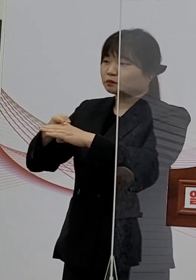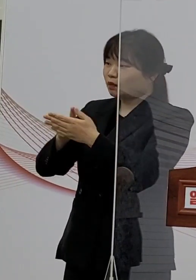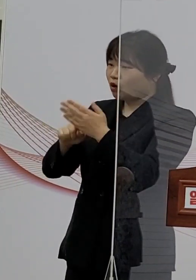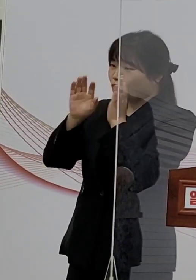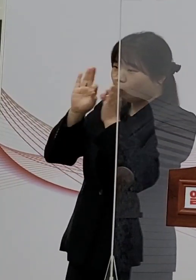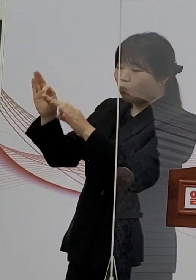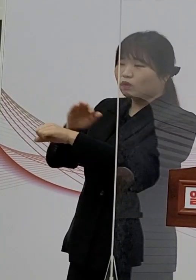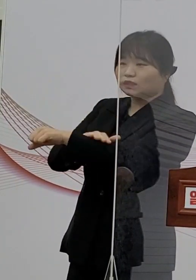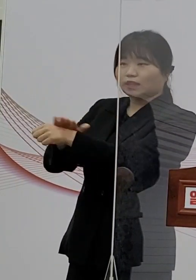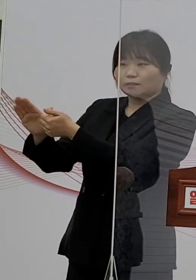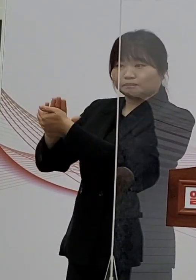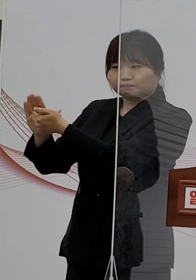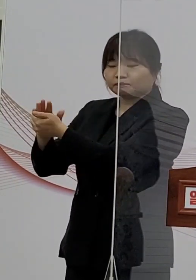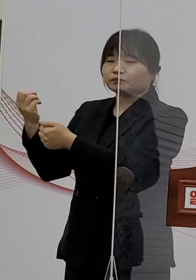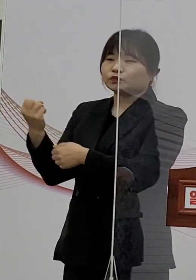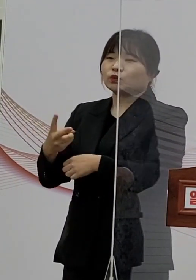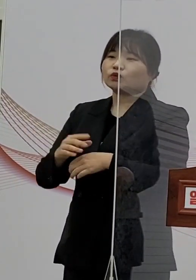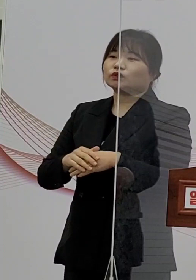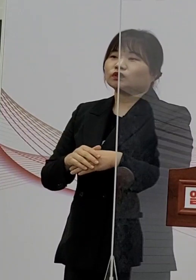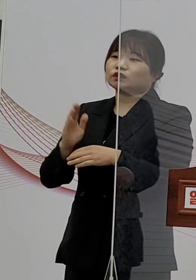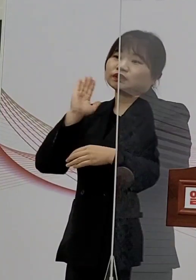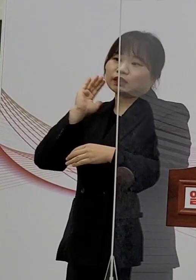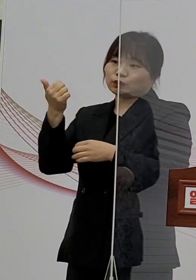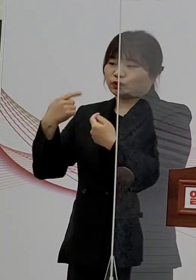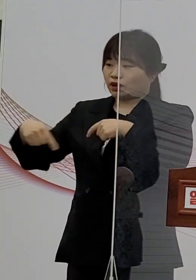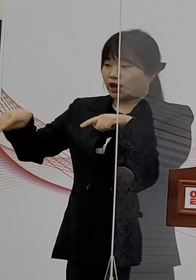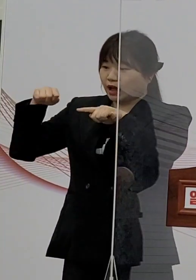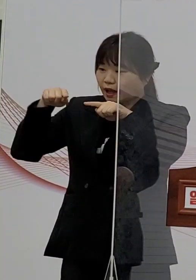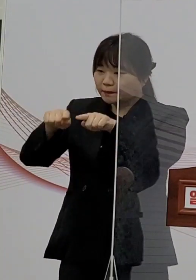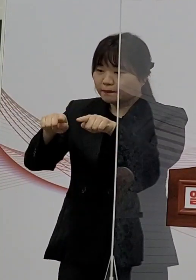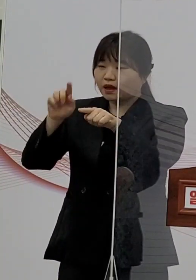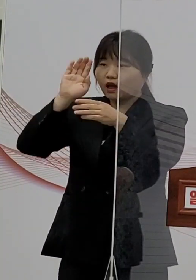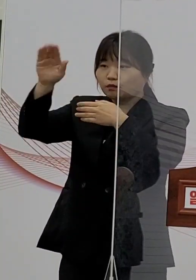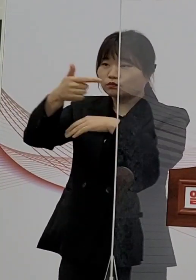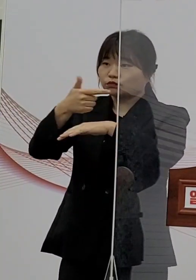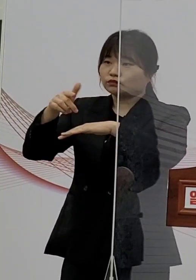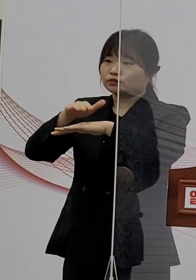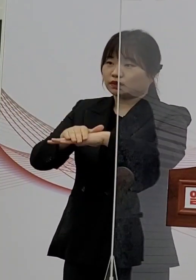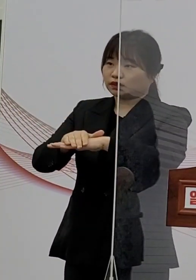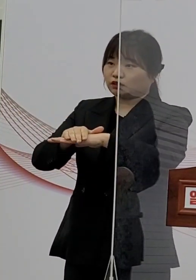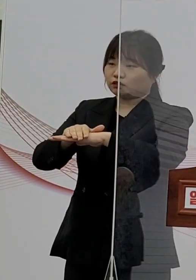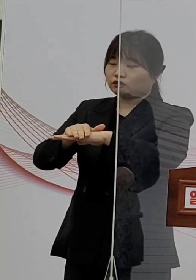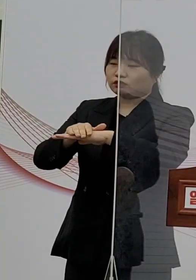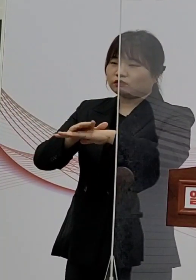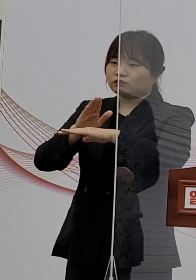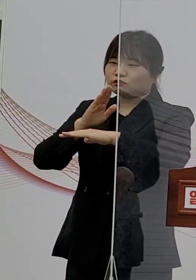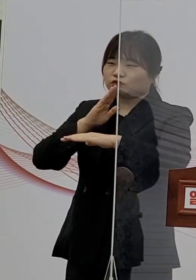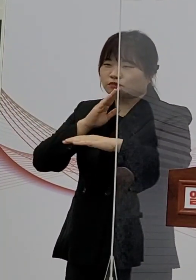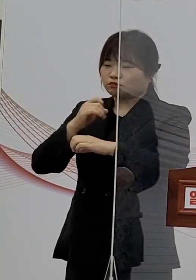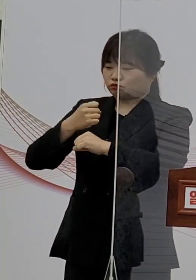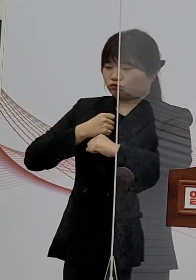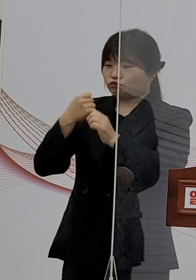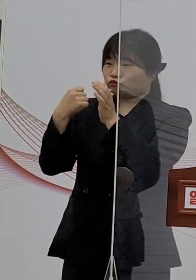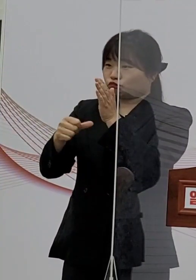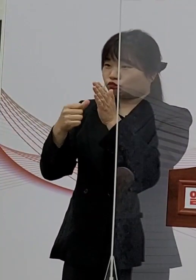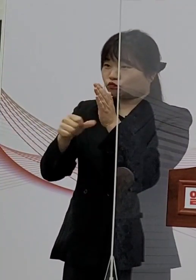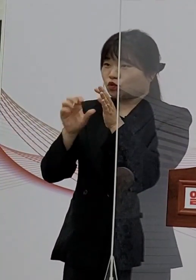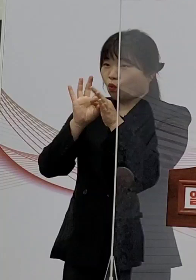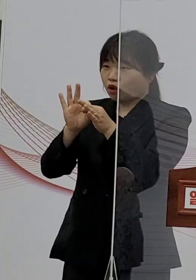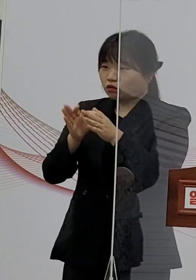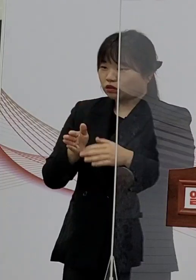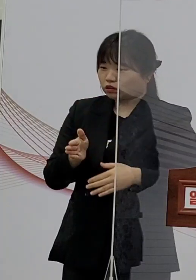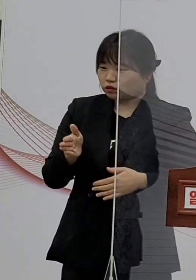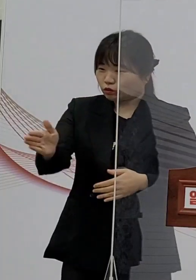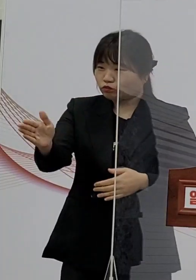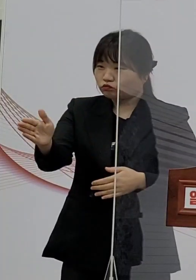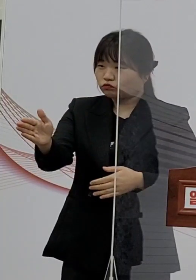잘 헤아리고 또 대통령과 함께 대전을 방위사업 분야, 방산 분야의